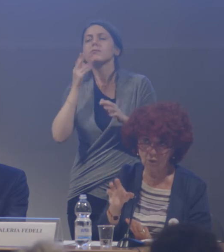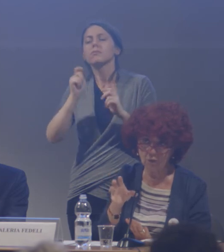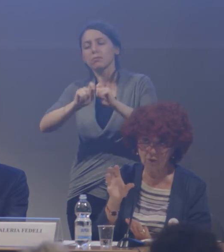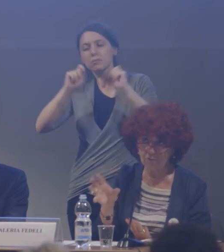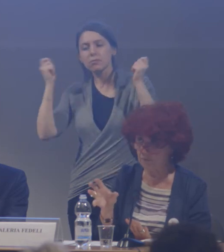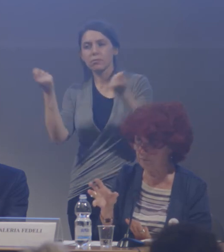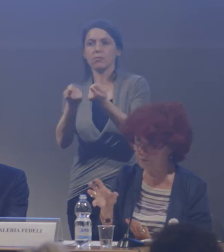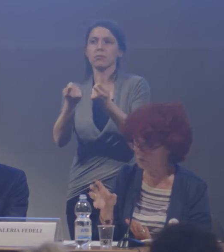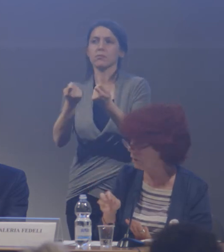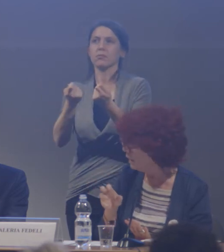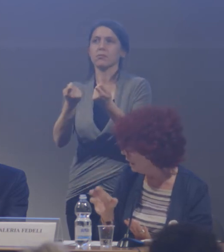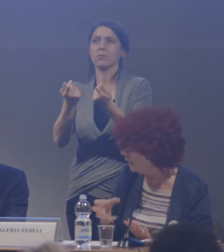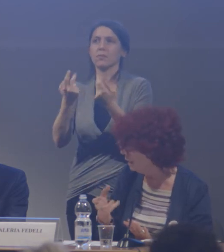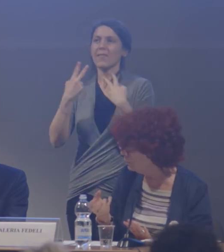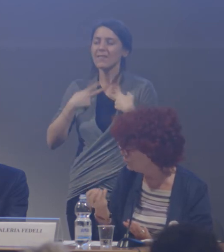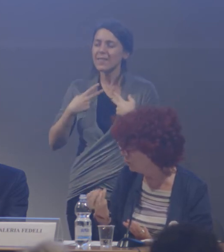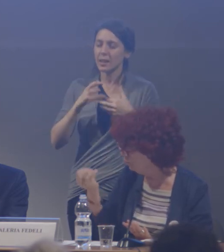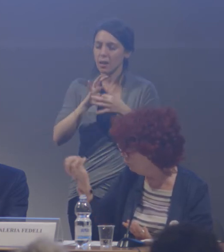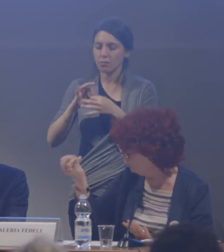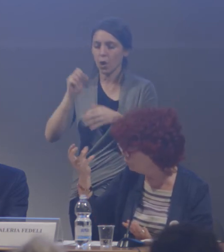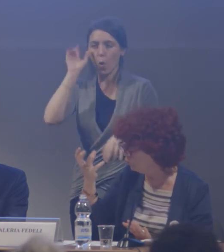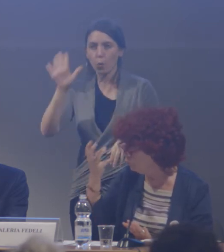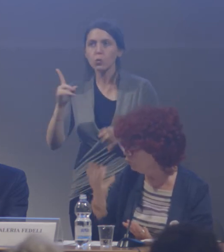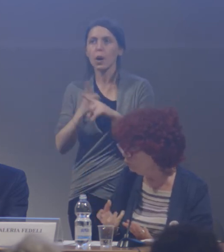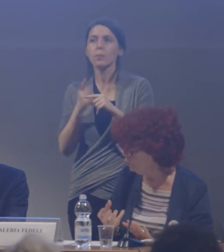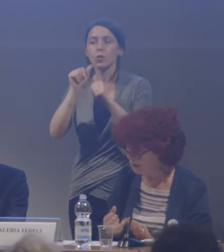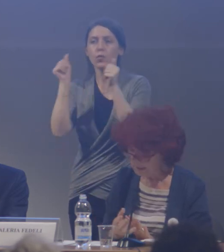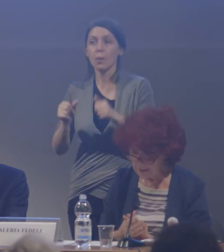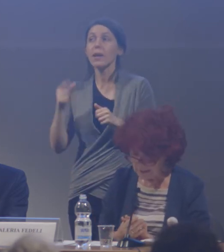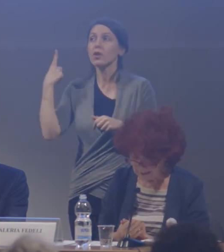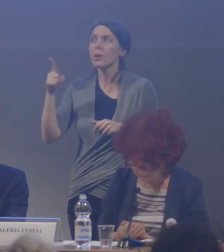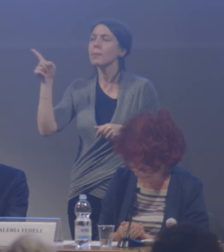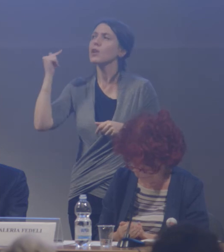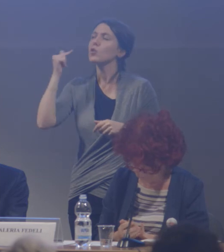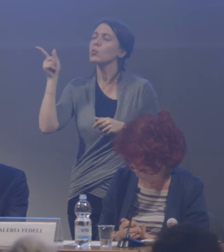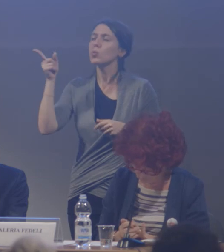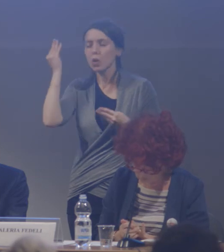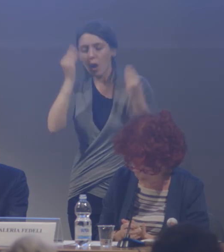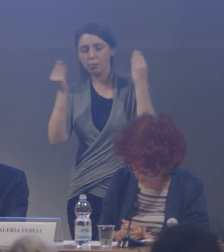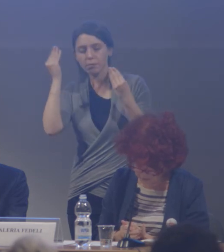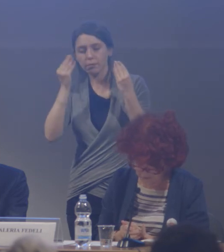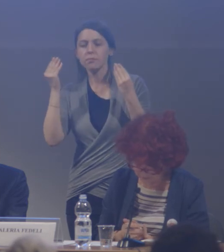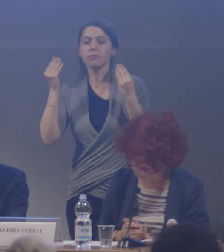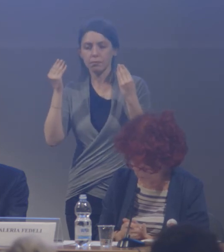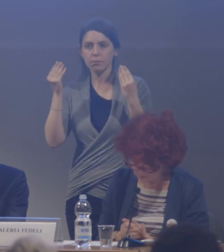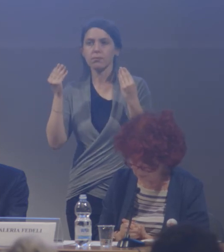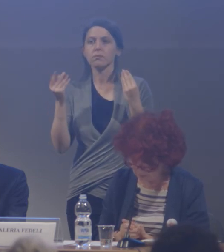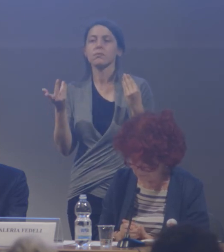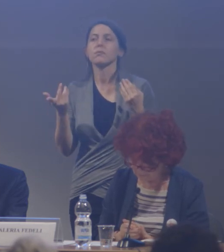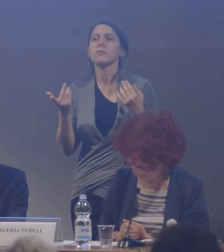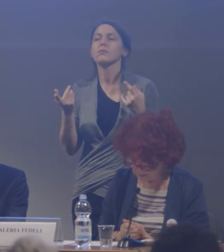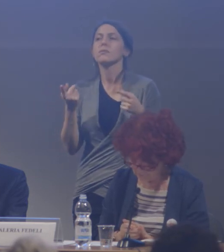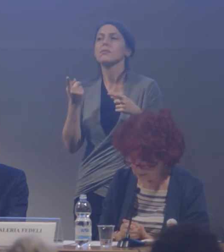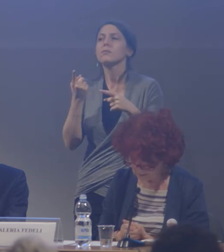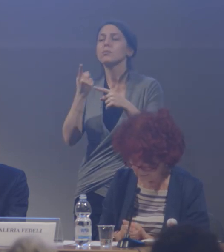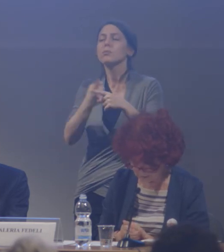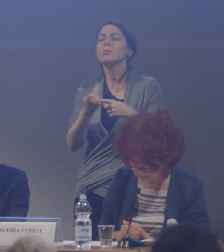legata a cultura e formazione. Anche questo è un modo con cui lui intendeva tutto questo, e la responsabilità